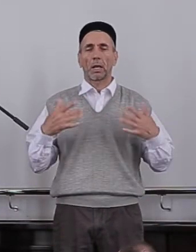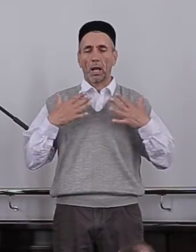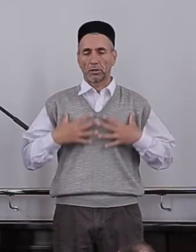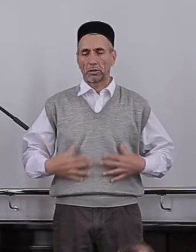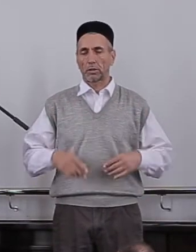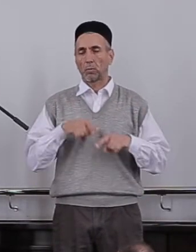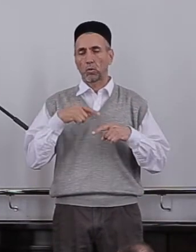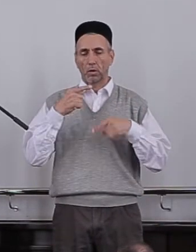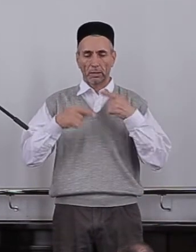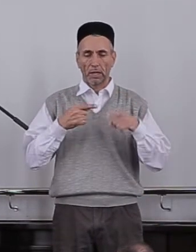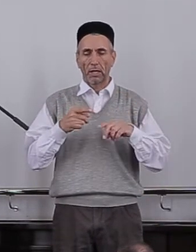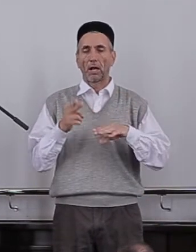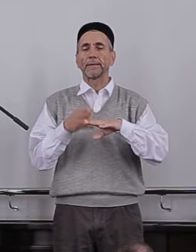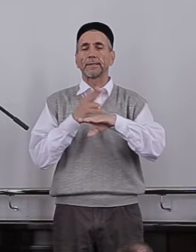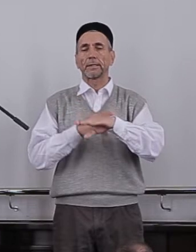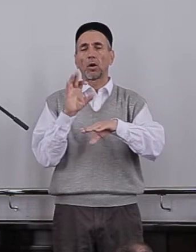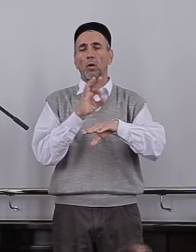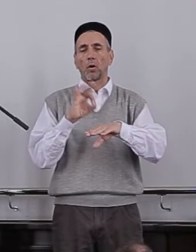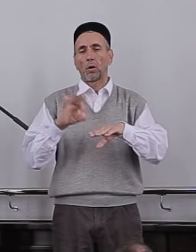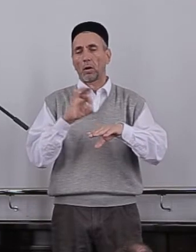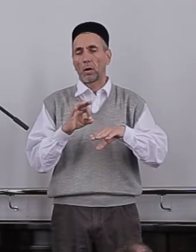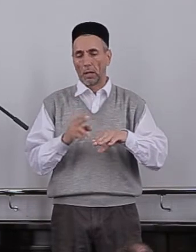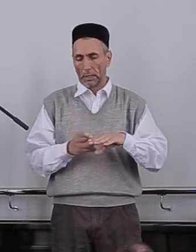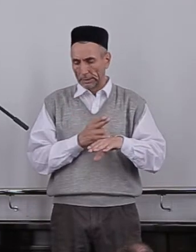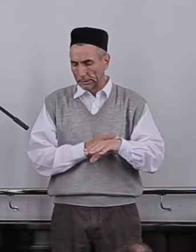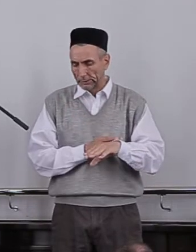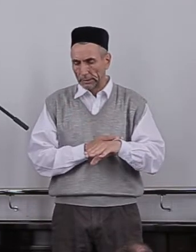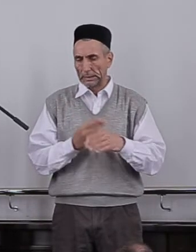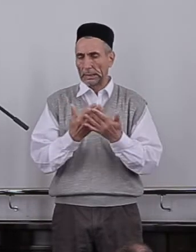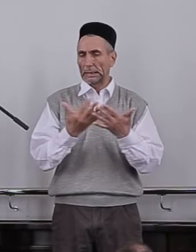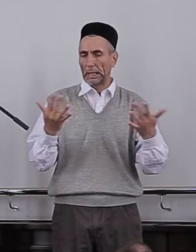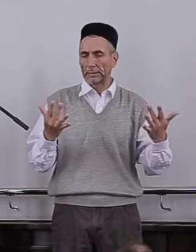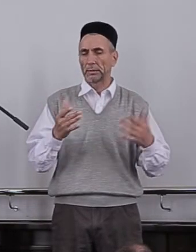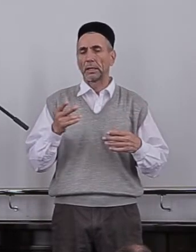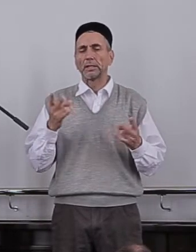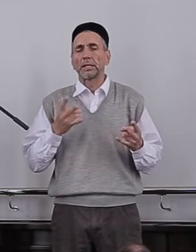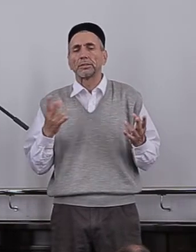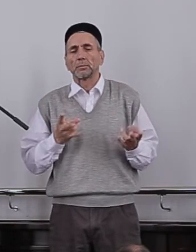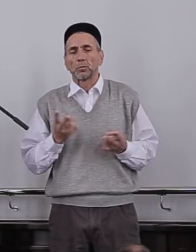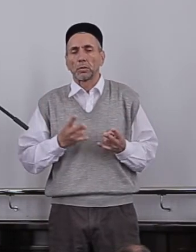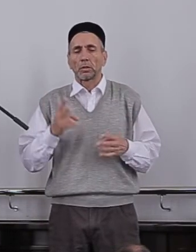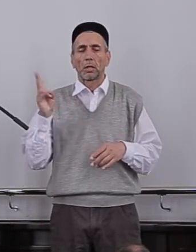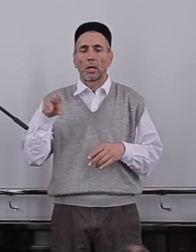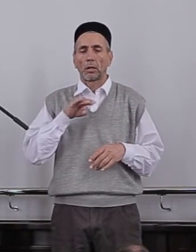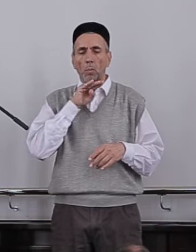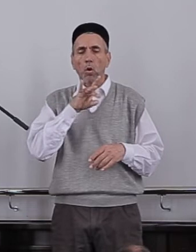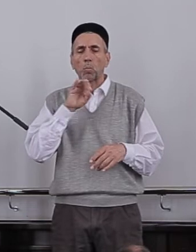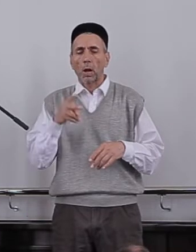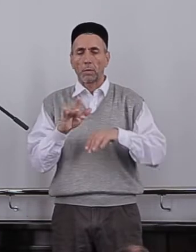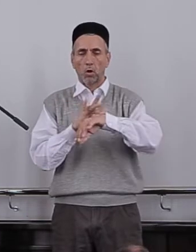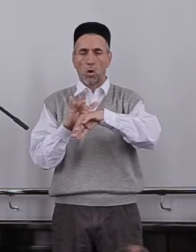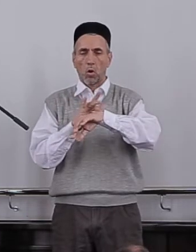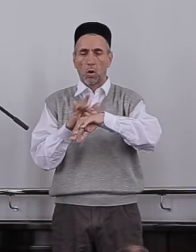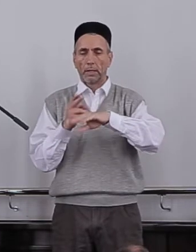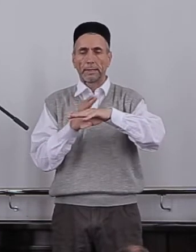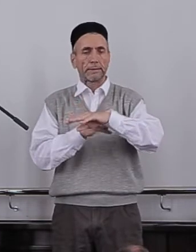күп тавыш бара бу маскалар турында инде. И киясебез кем юл маскаларына нәрсә кирәк соң ул пәйгамбәребез кимәгән бит дип.